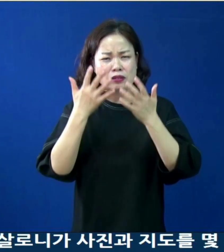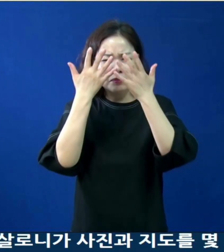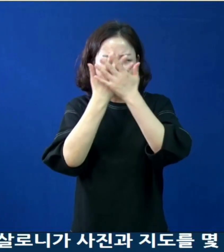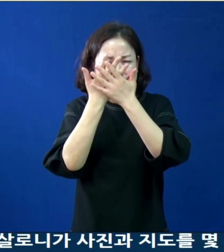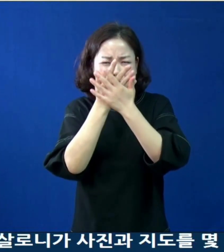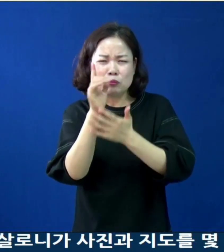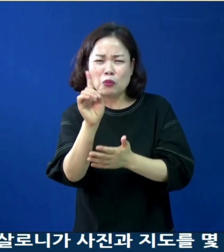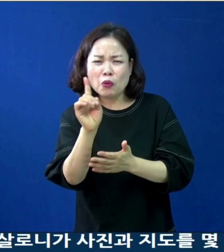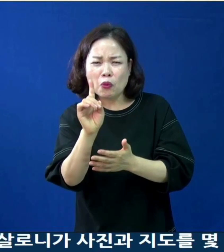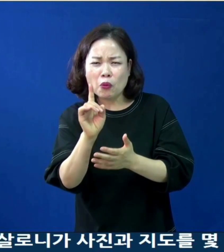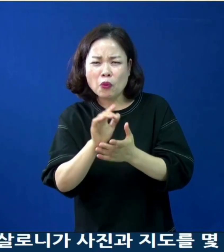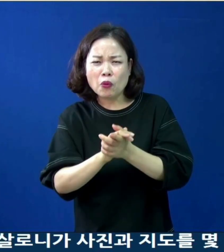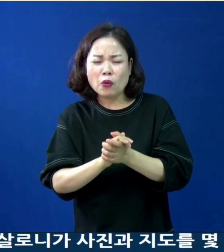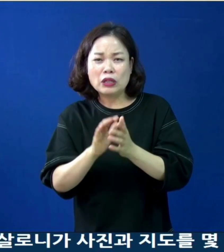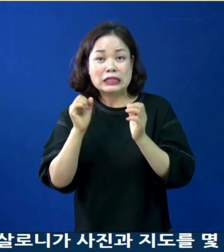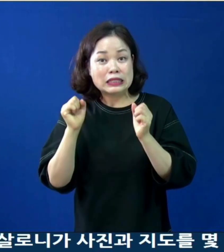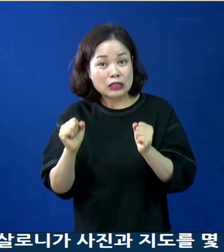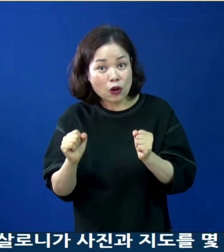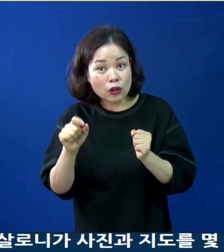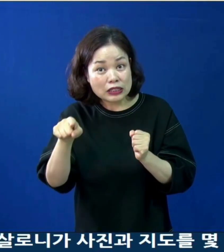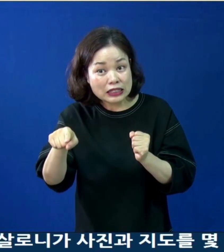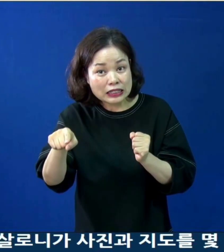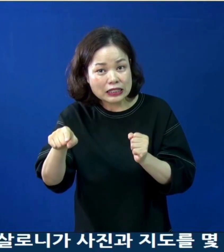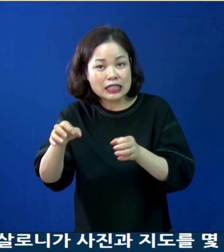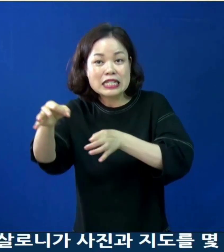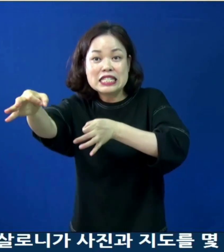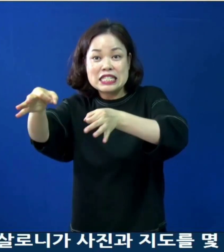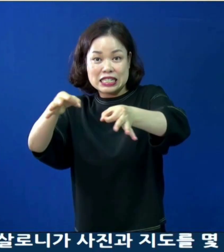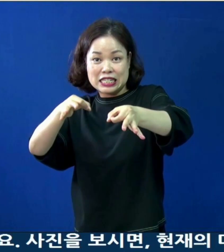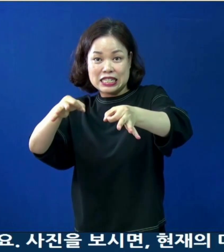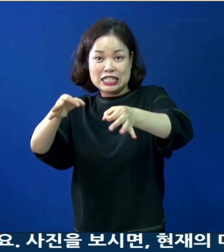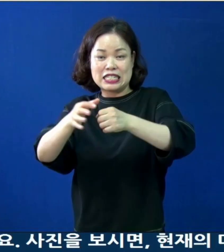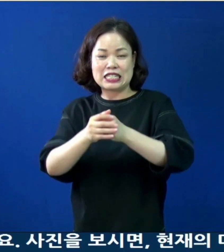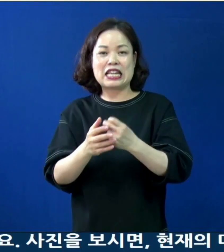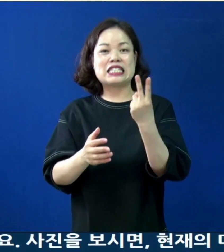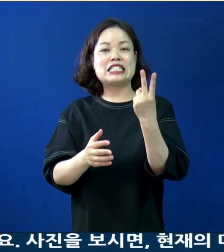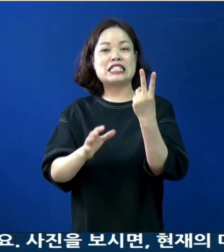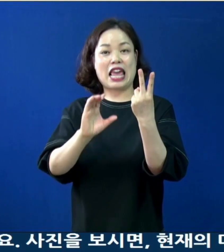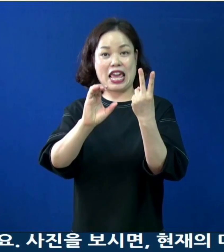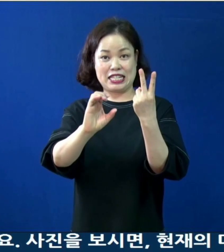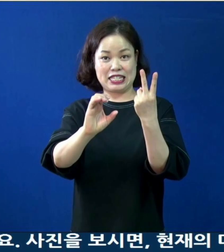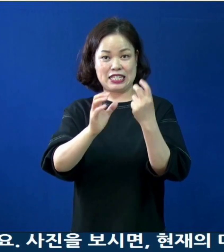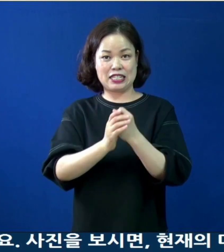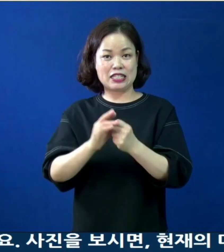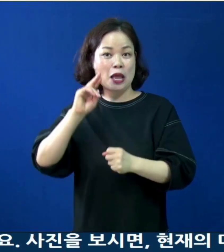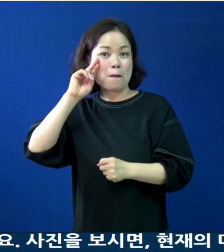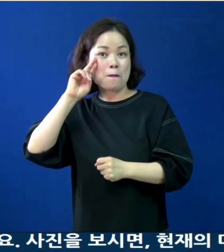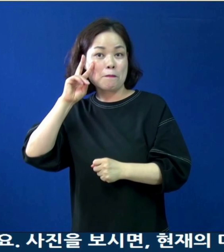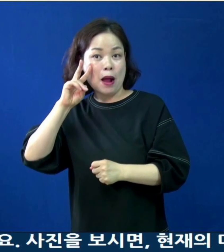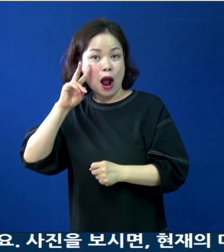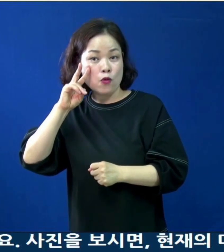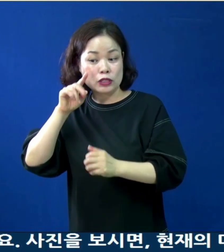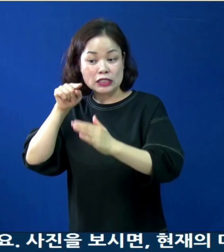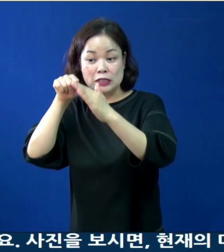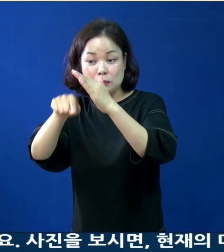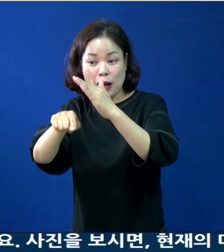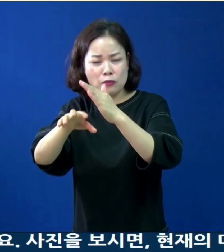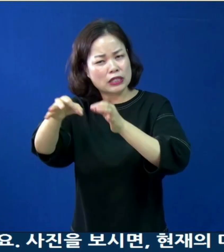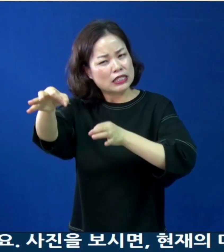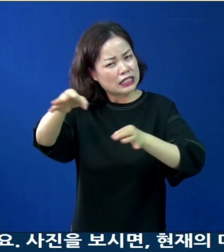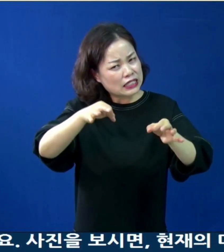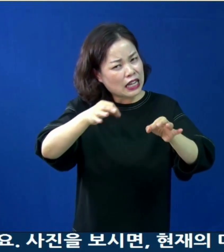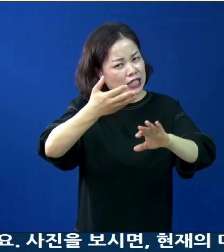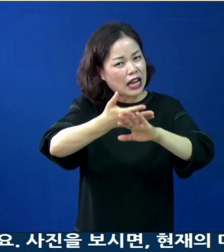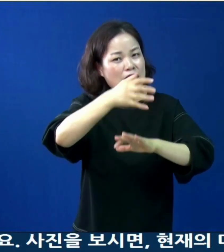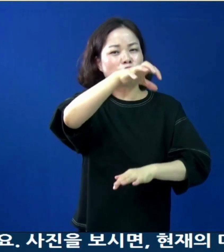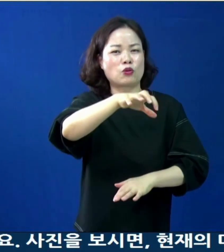하나 뭐냐면 현존하고 있는 저 시장은 2세기 겁니다. 그래서 바울이 방문했을 때 저 시장인지 시장이